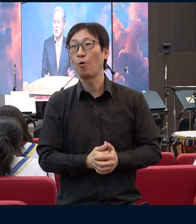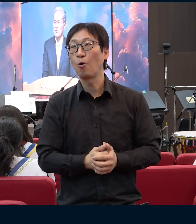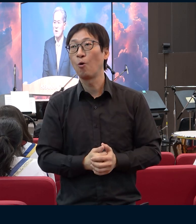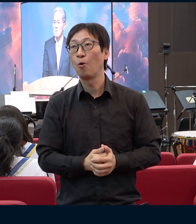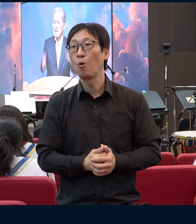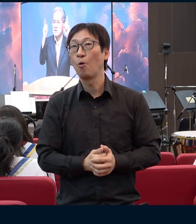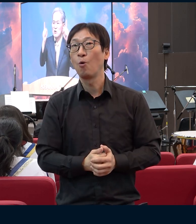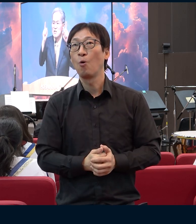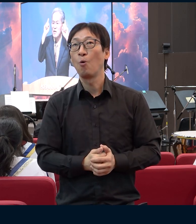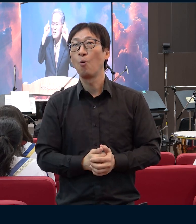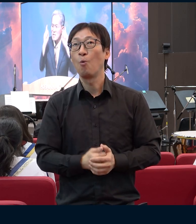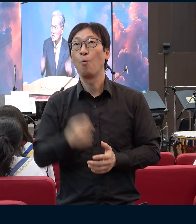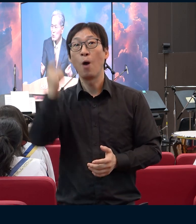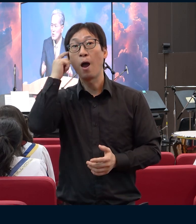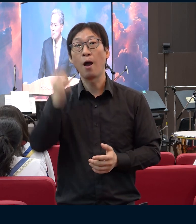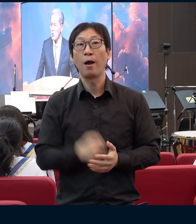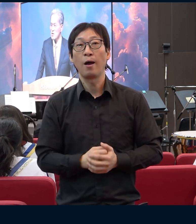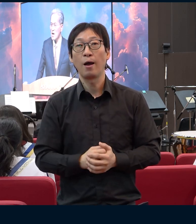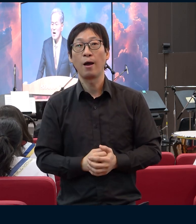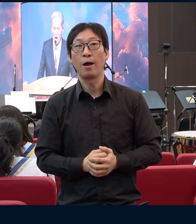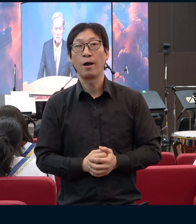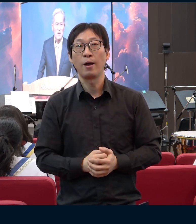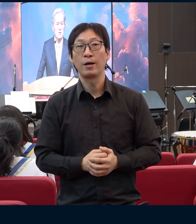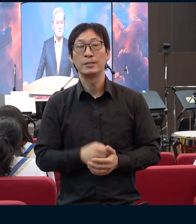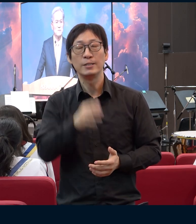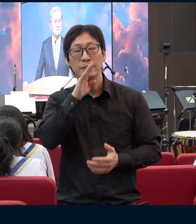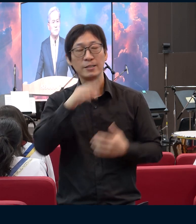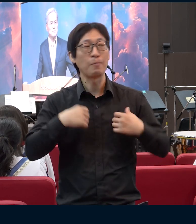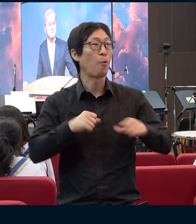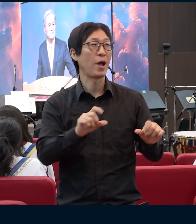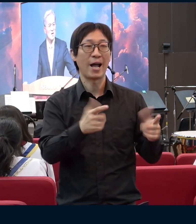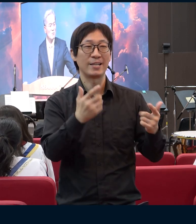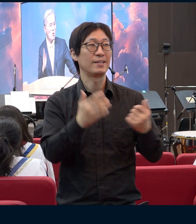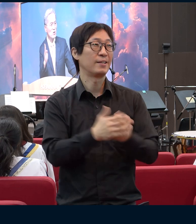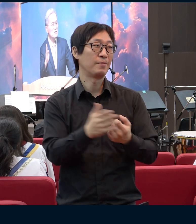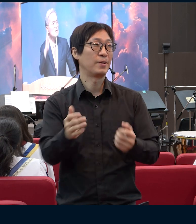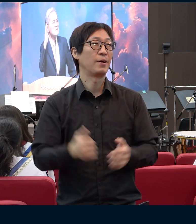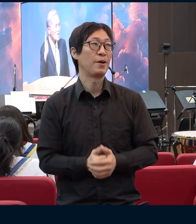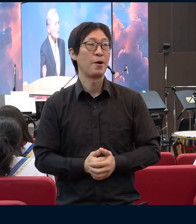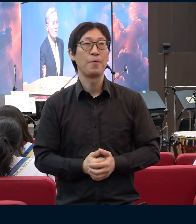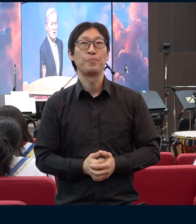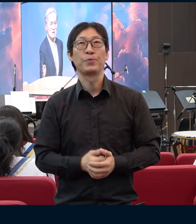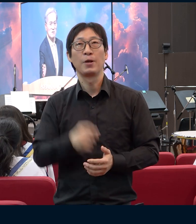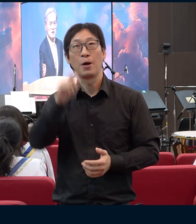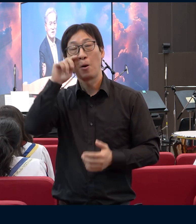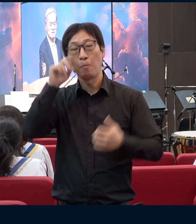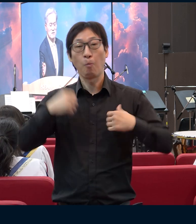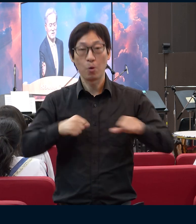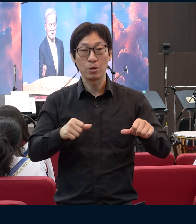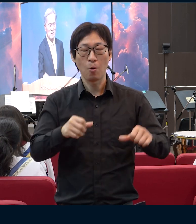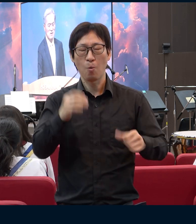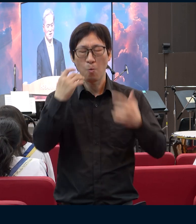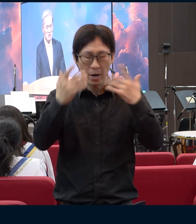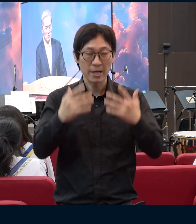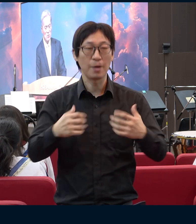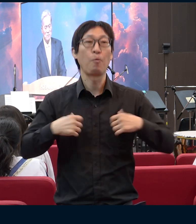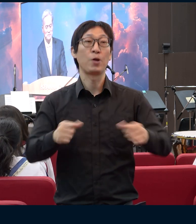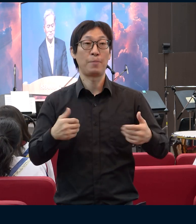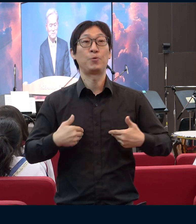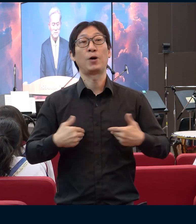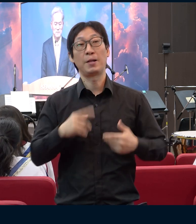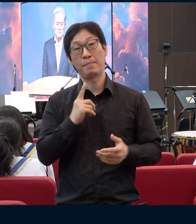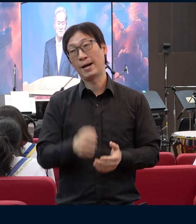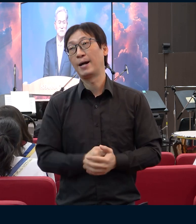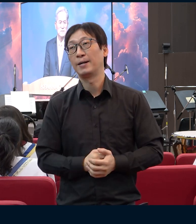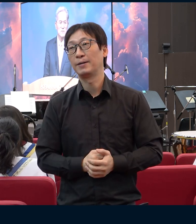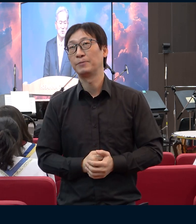수가 있어요. 만일 그것이 제대로 된 포기가 아니라면, 예, 포기는 제대로 해야 되는 거예요.